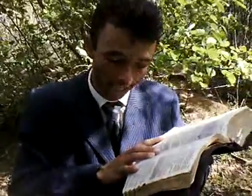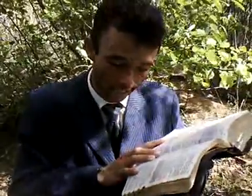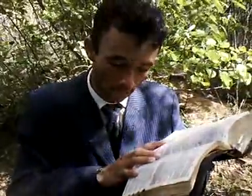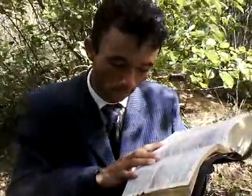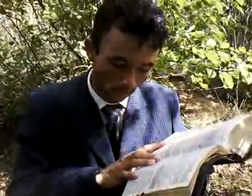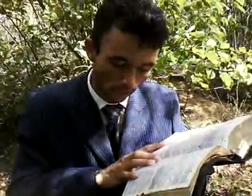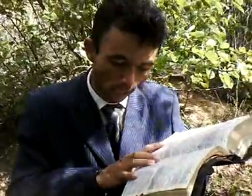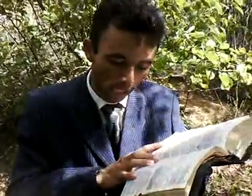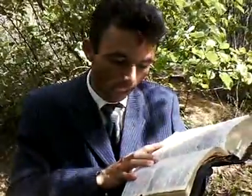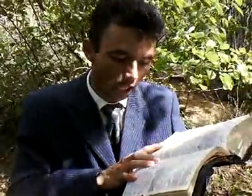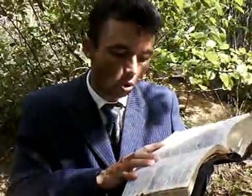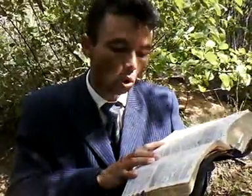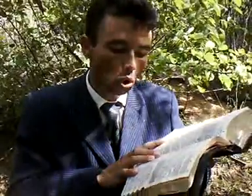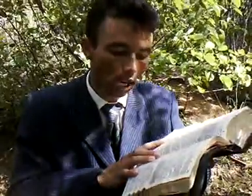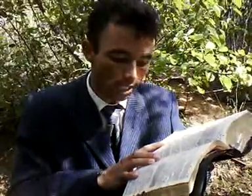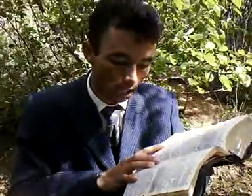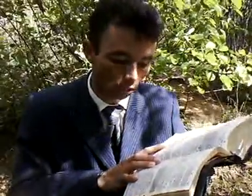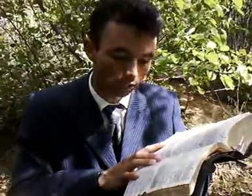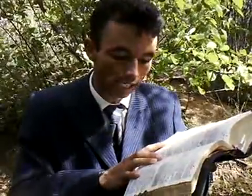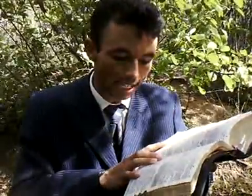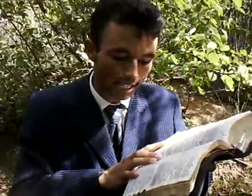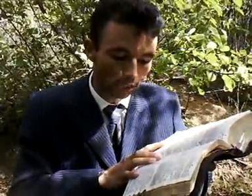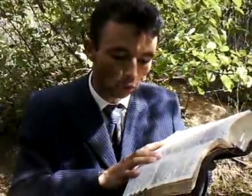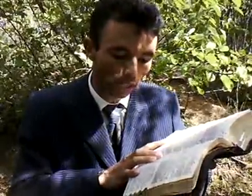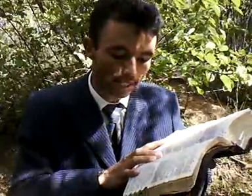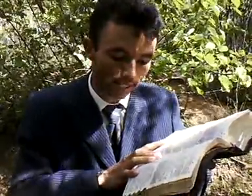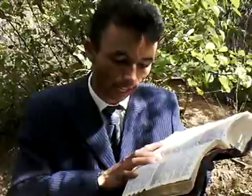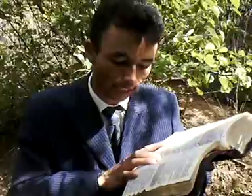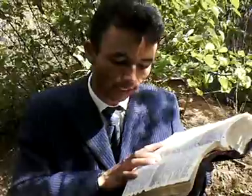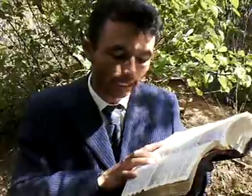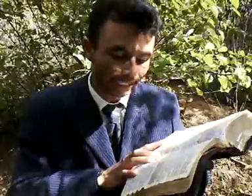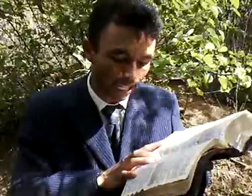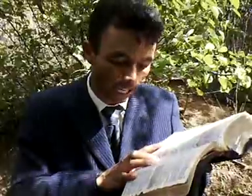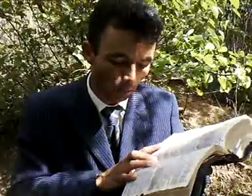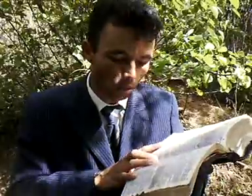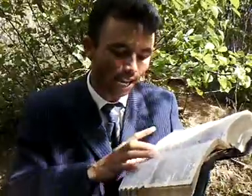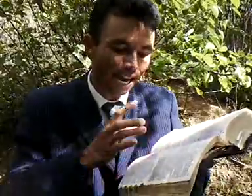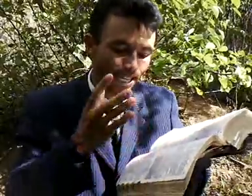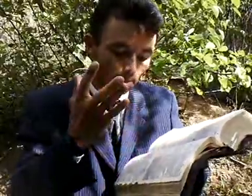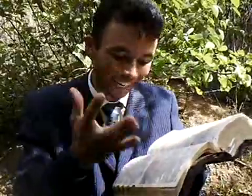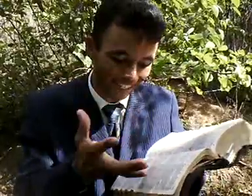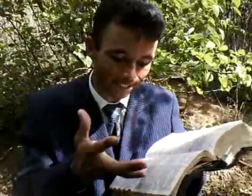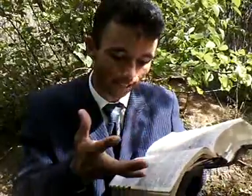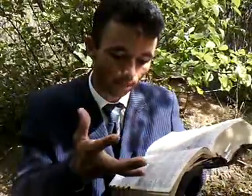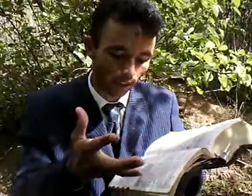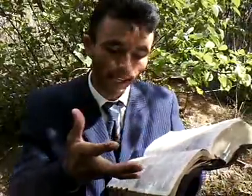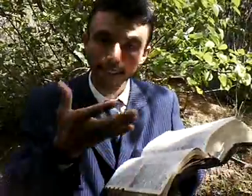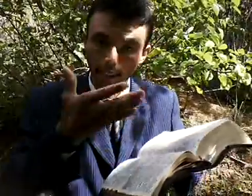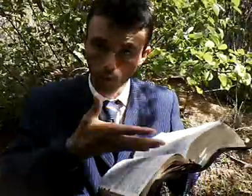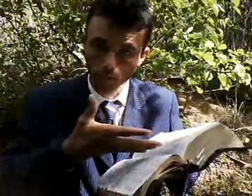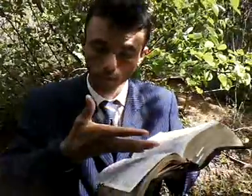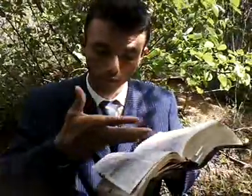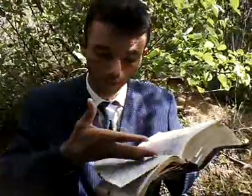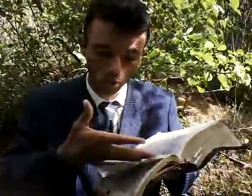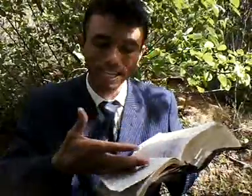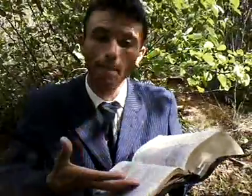paciência e consolação das Escrituras Sagradas, tenhamos a esperança. Então, vemos que a